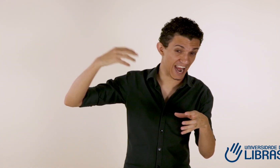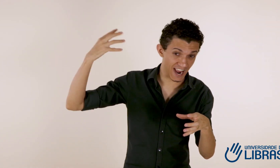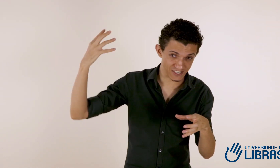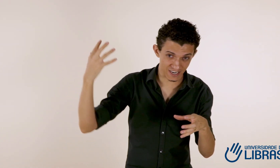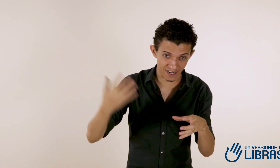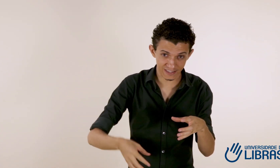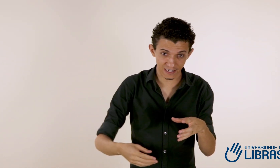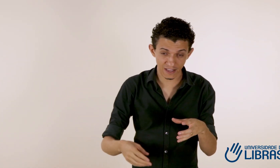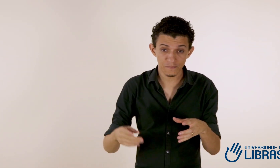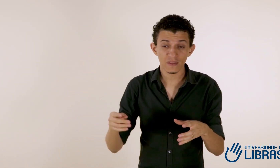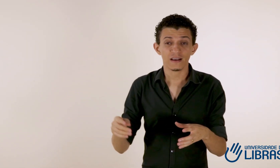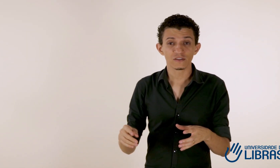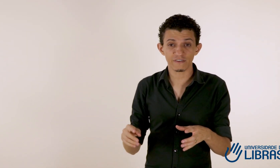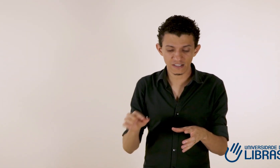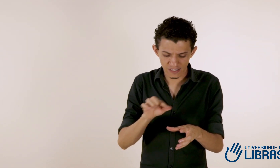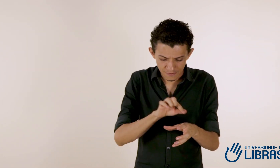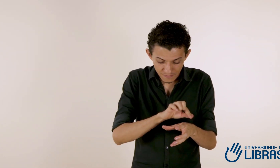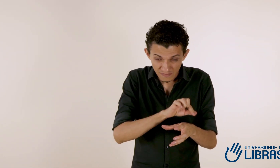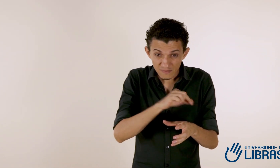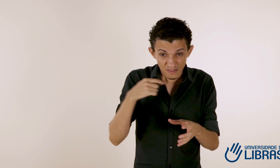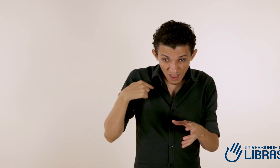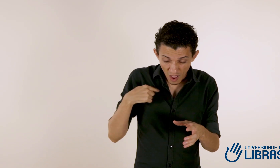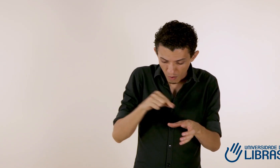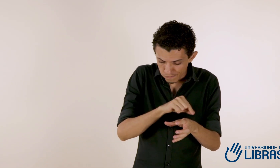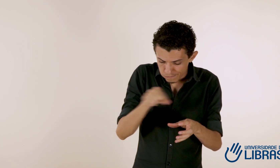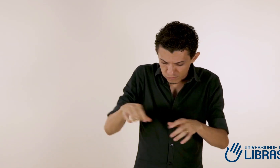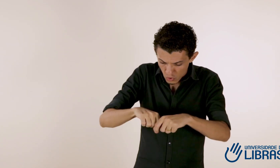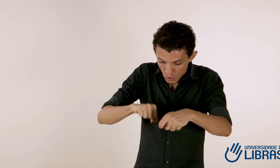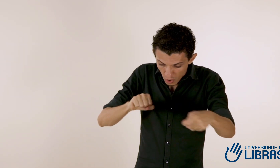cheia de caneta ali, tu vai dizer,